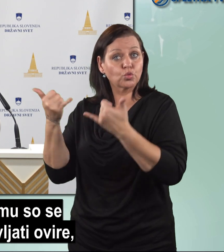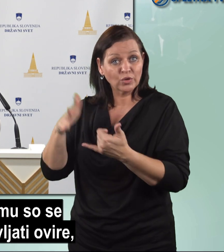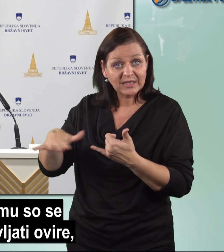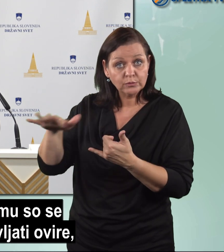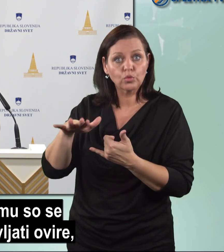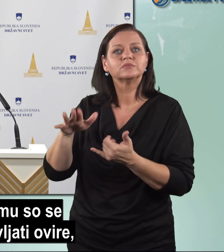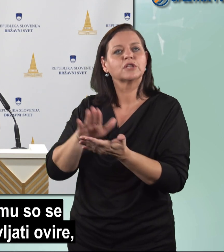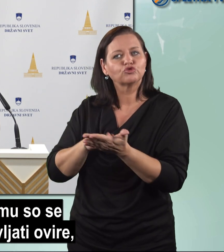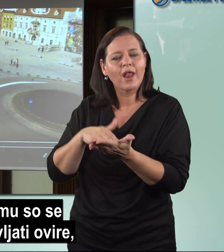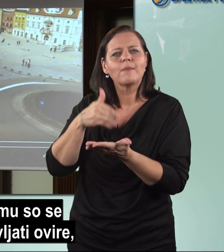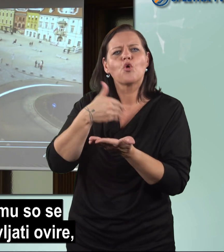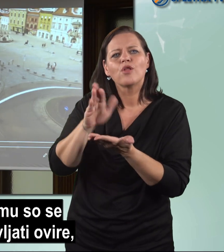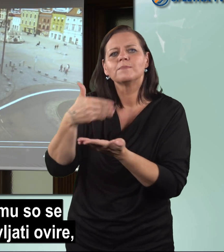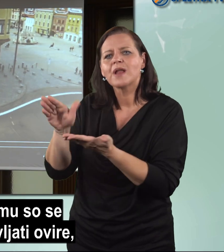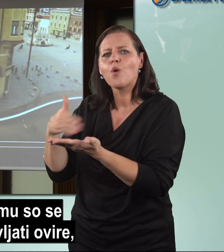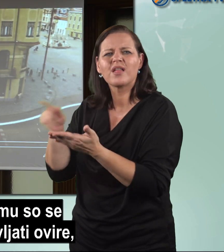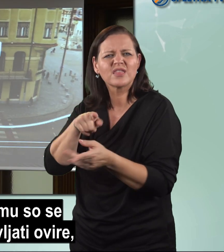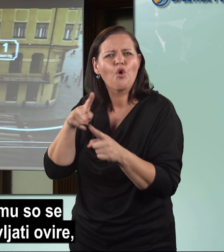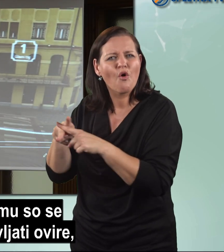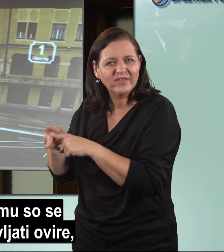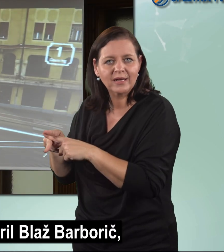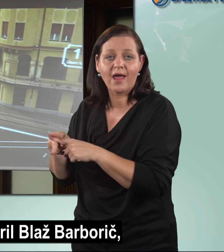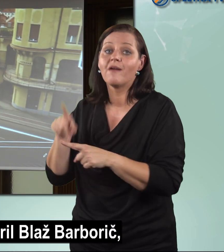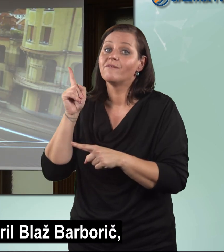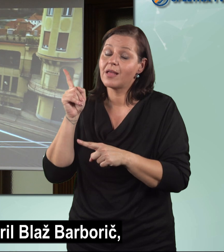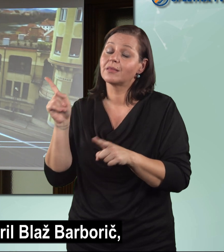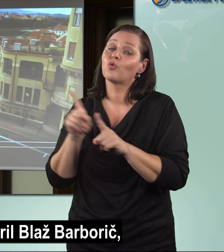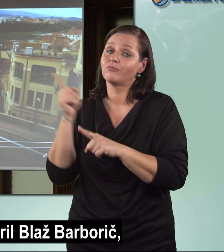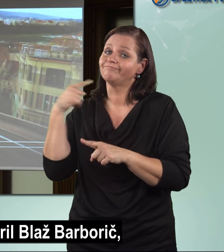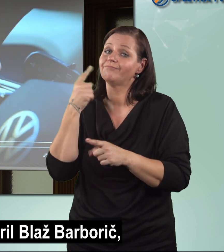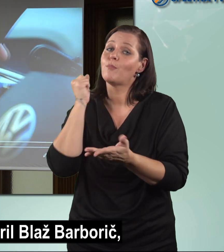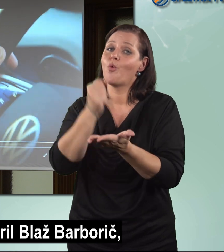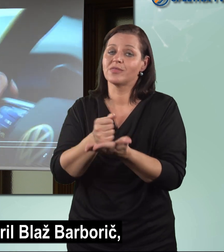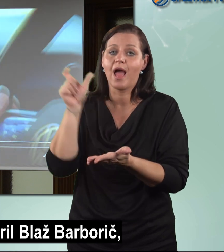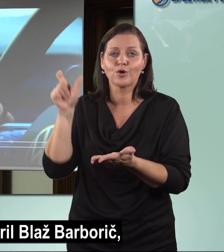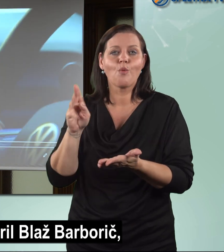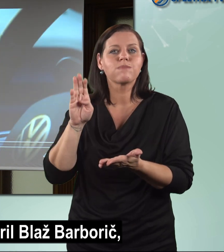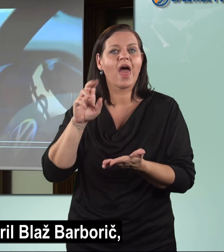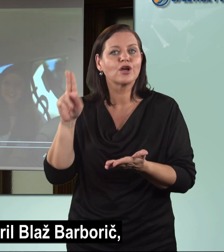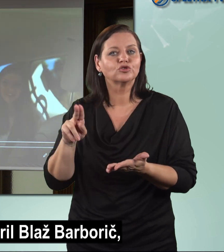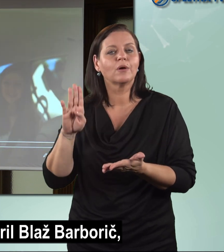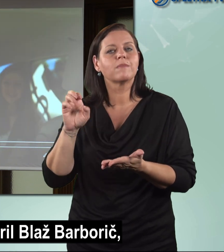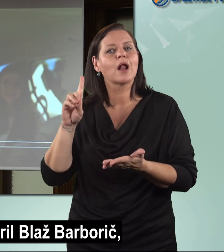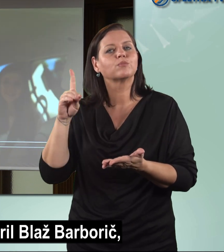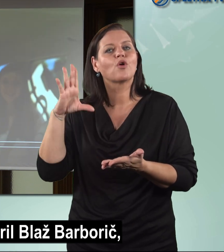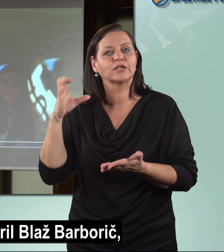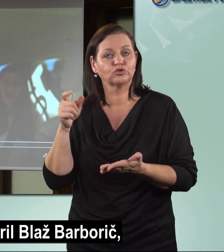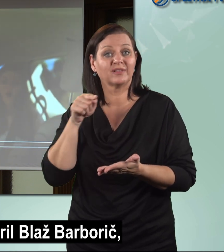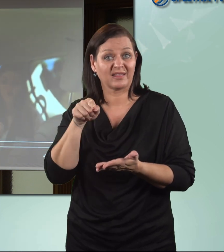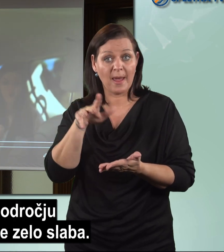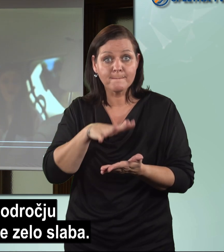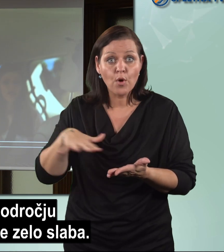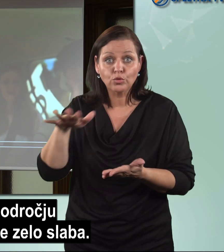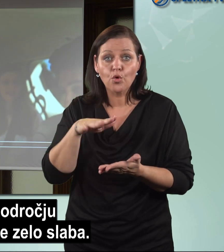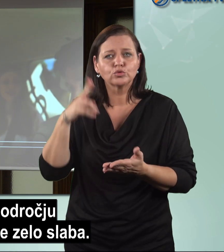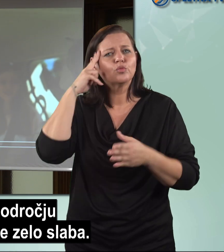Tudi v turizmu so se začele odpravljati ovire, vendar, kot je poudaril Blaž Barborič, je na tem področju ozaveščenost še